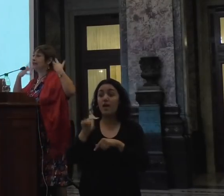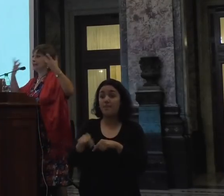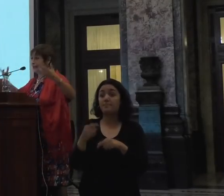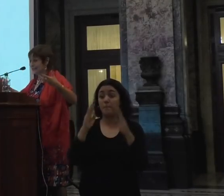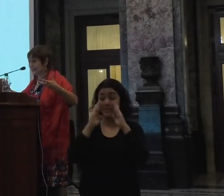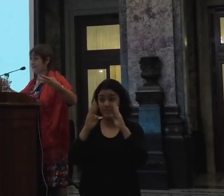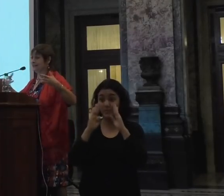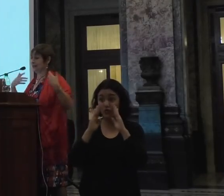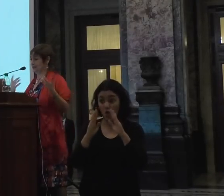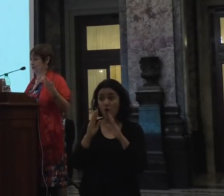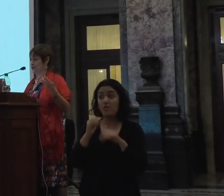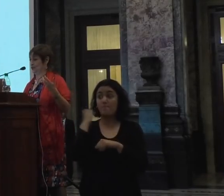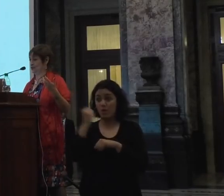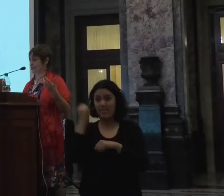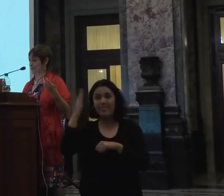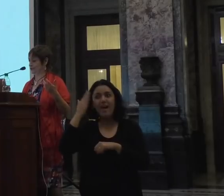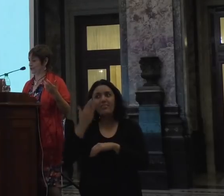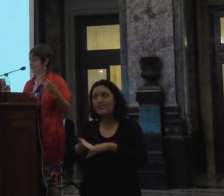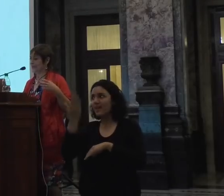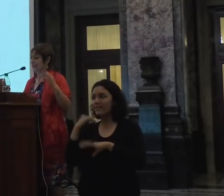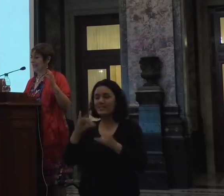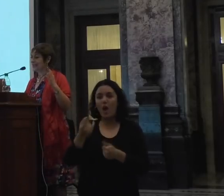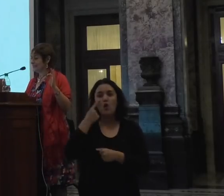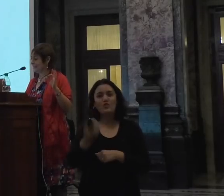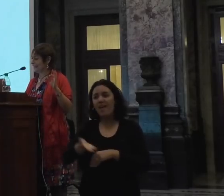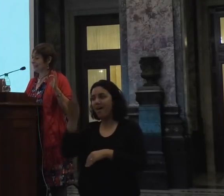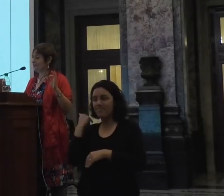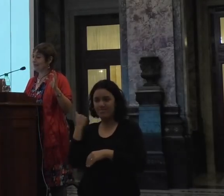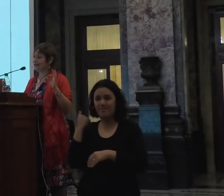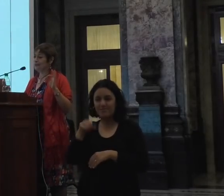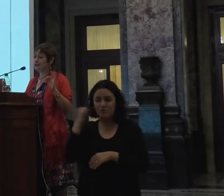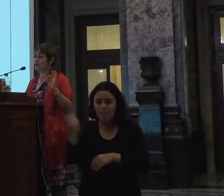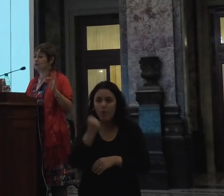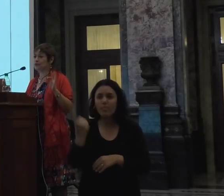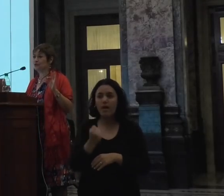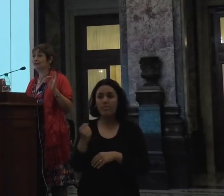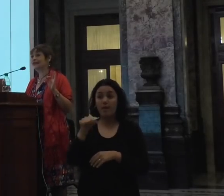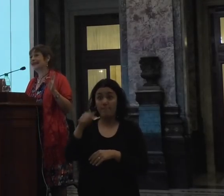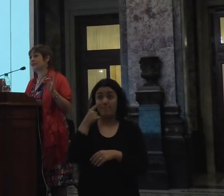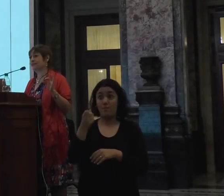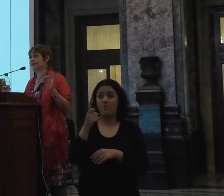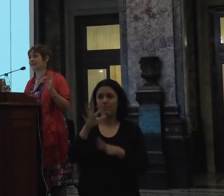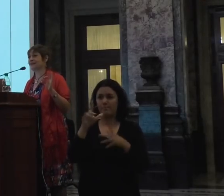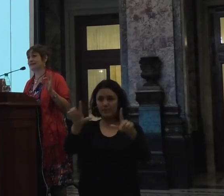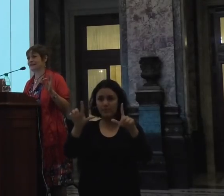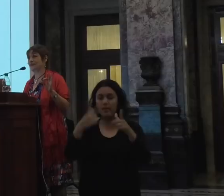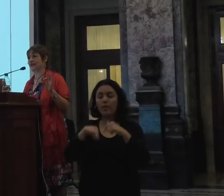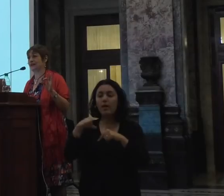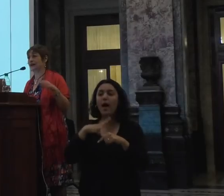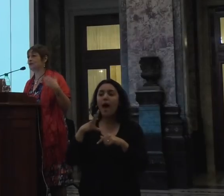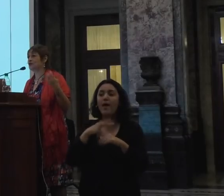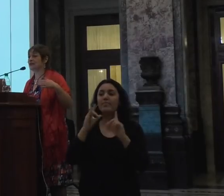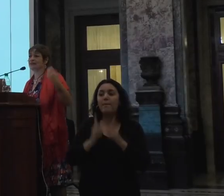y está afectada por nuestro conocimiento, es increíble el tipo de computaciones tan rápidas que hace el